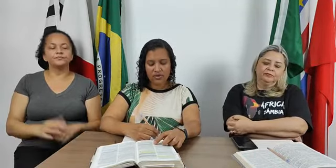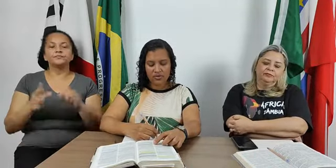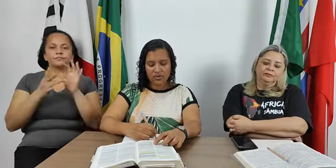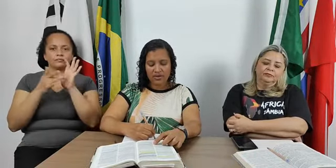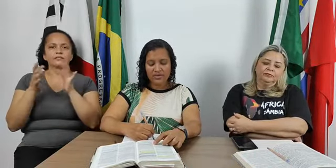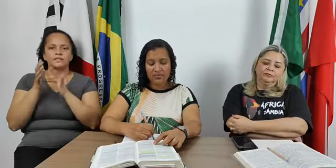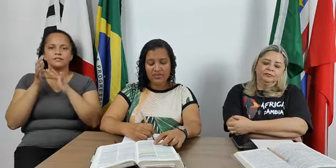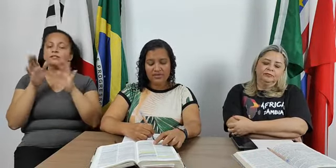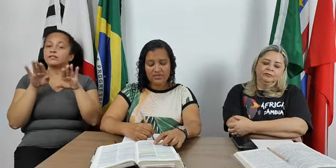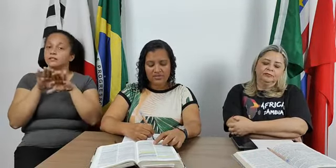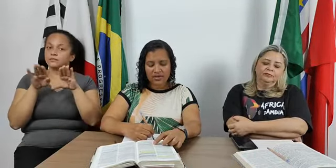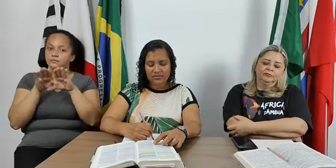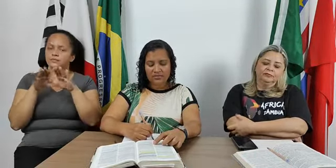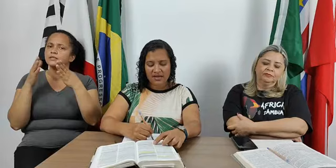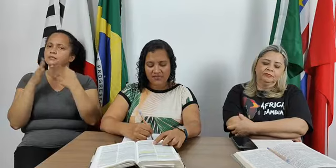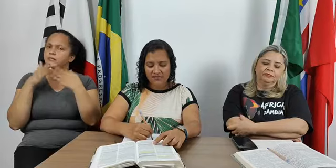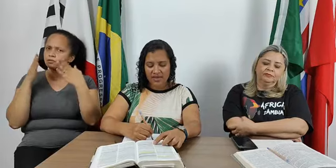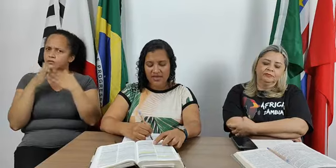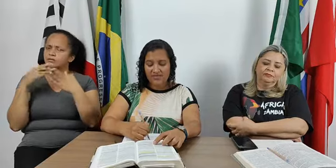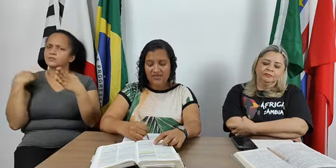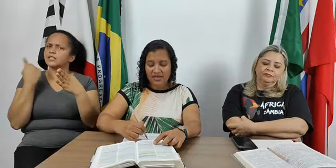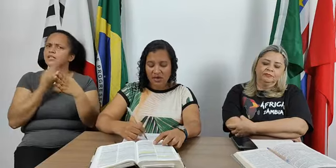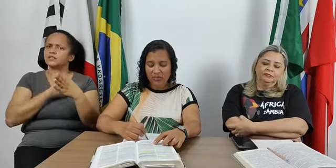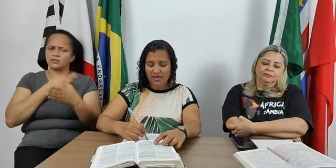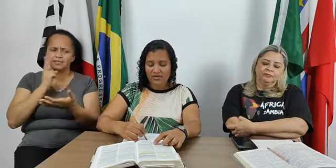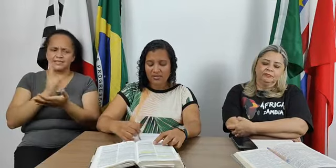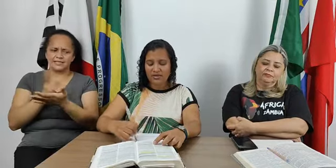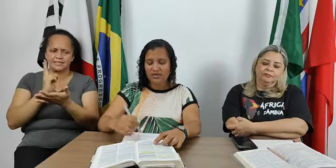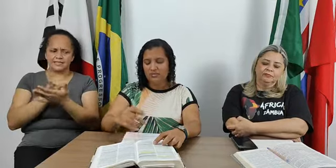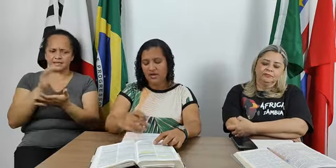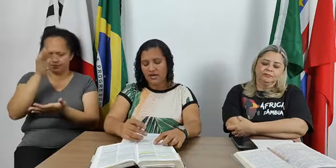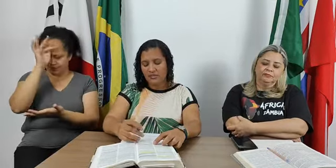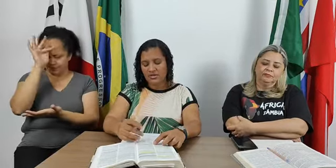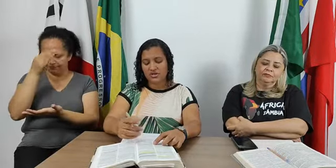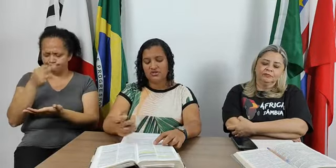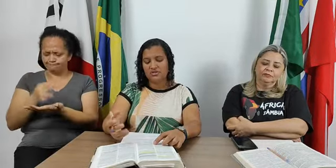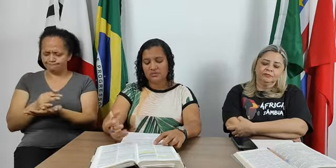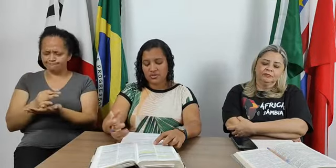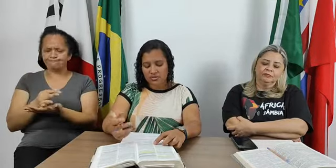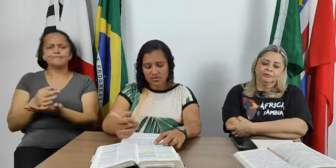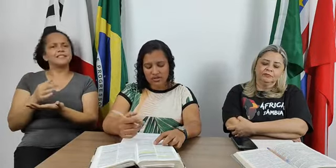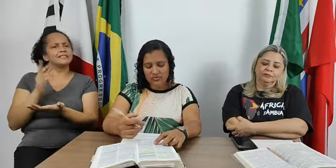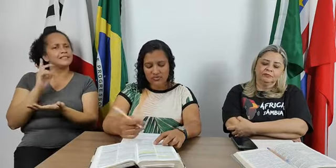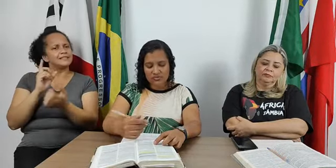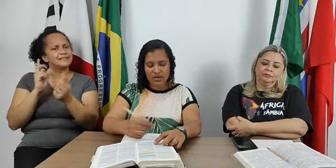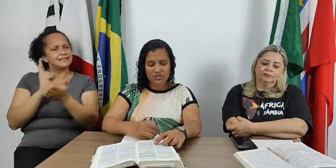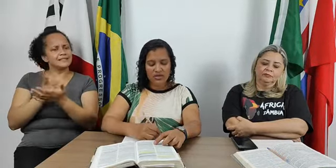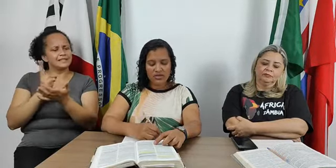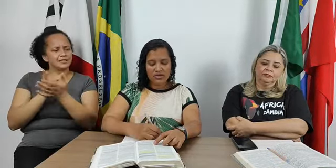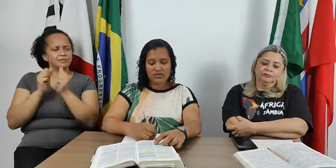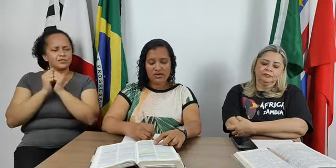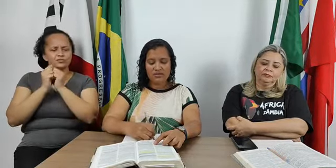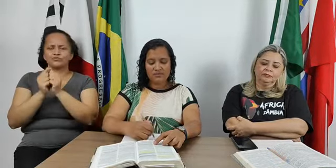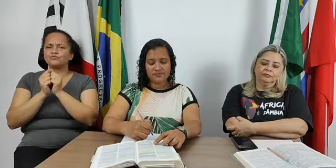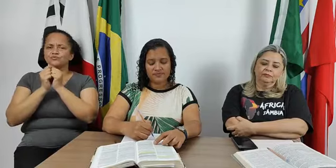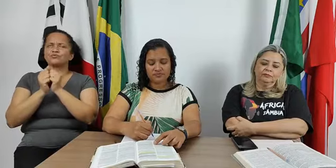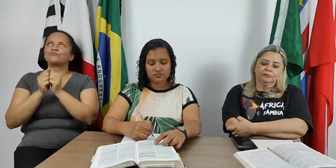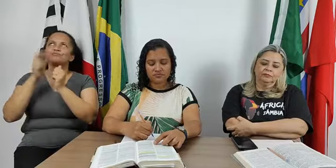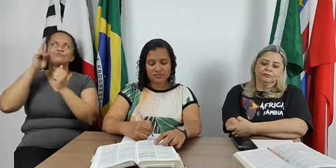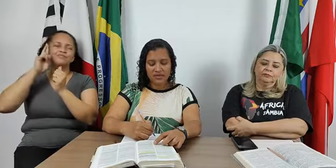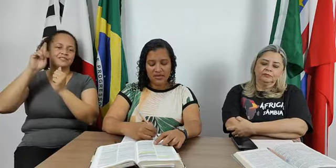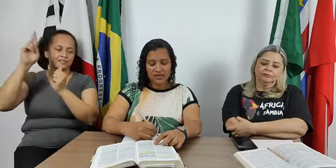Jesus também orou para que perseveremos na fé e finalmente habitemos, para que a gente habite com Cristo no céu.